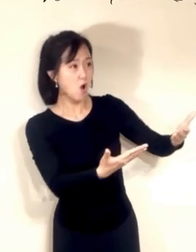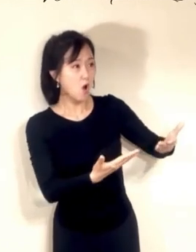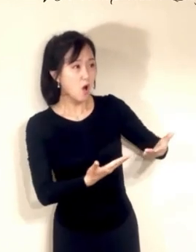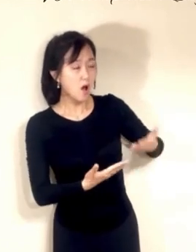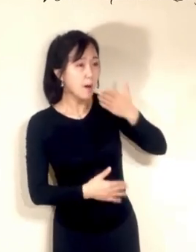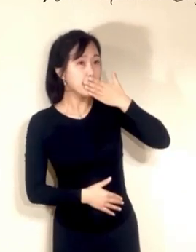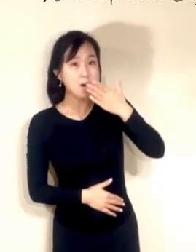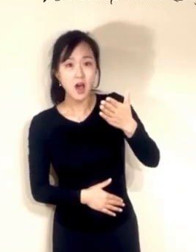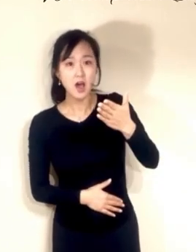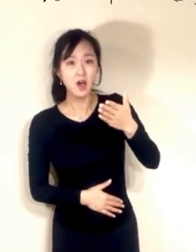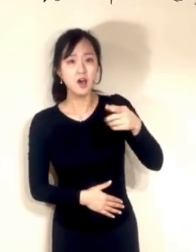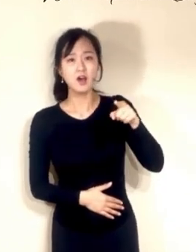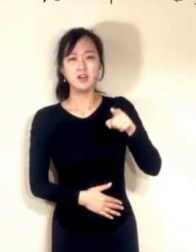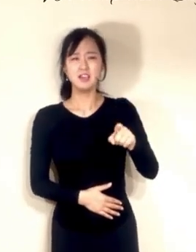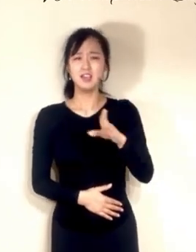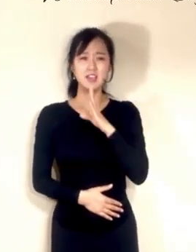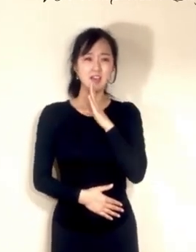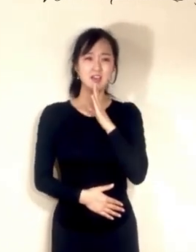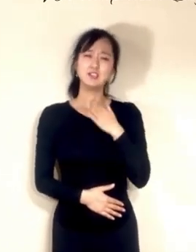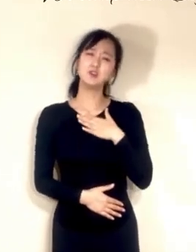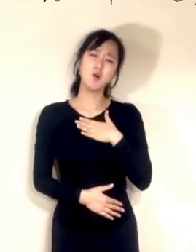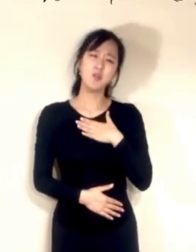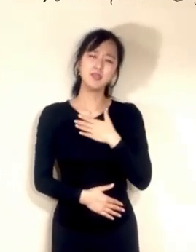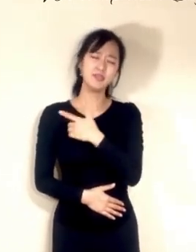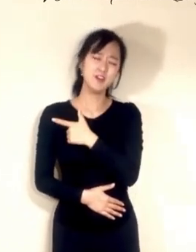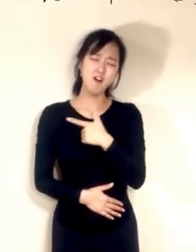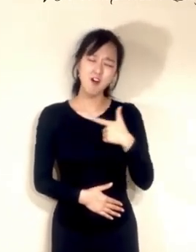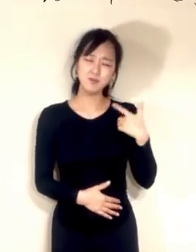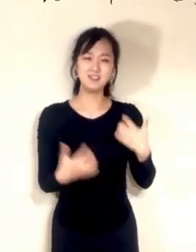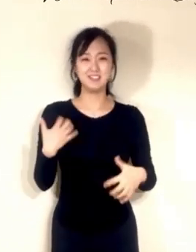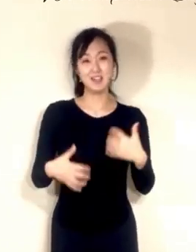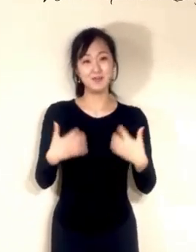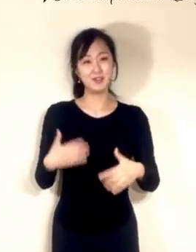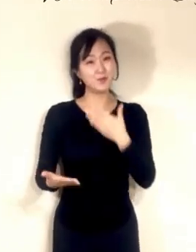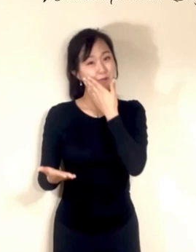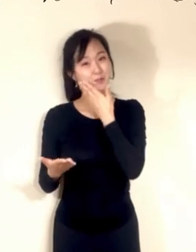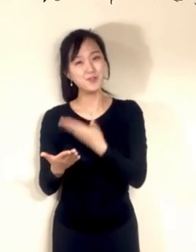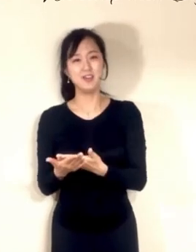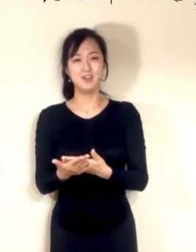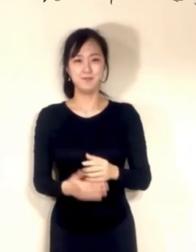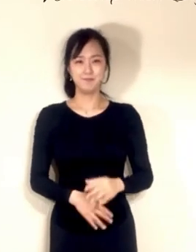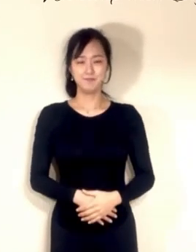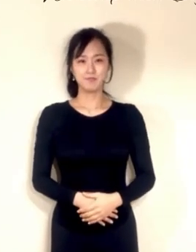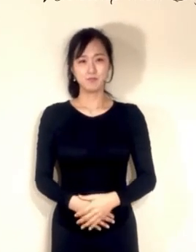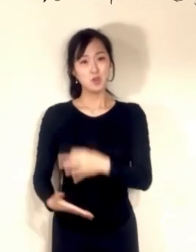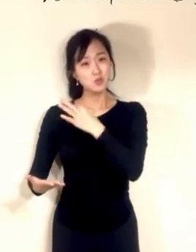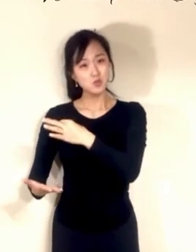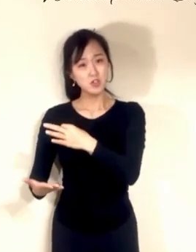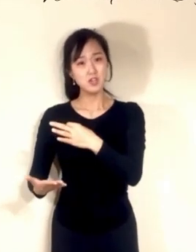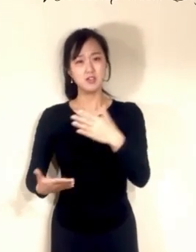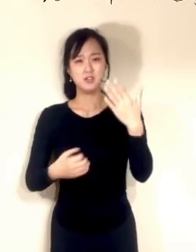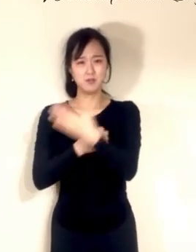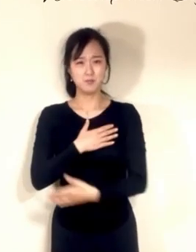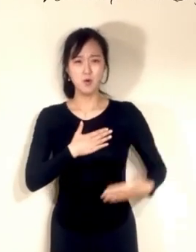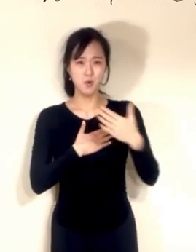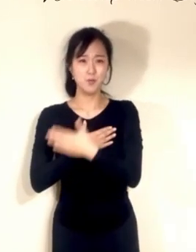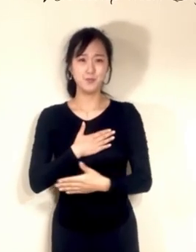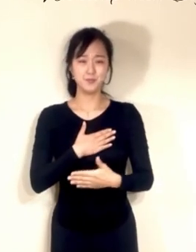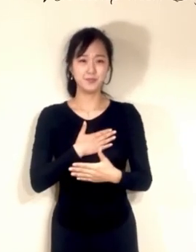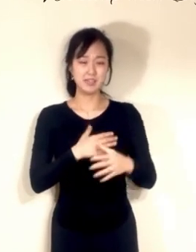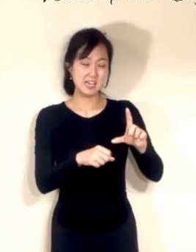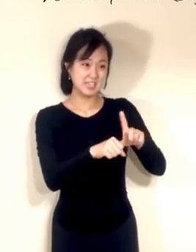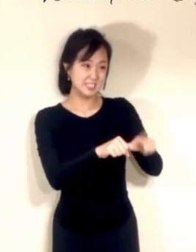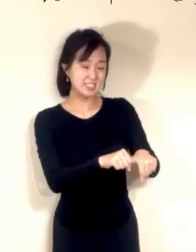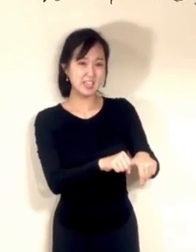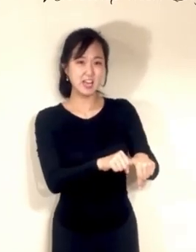이 사실이 저는 너무나 재밌고 귀하다라는 생각이 듭니다. 돈, 내 몸,